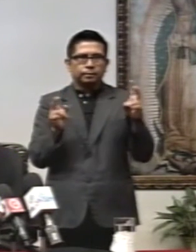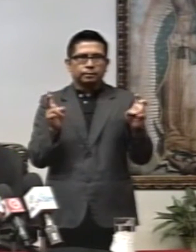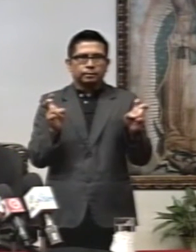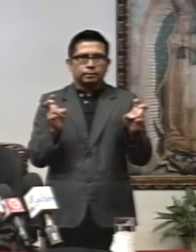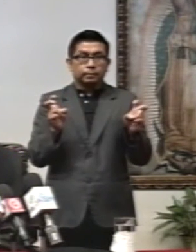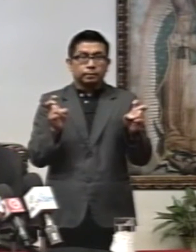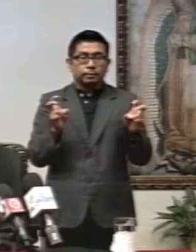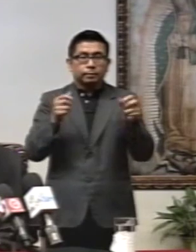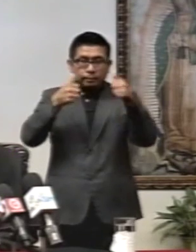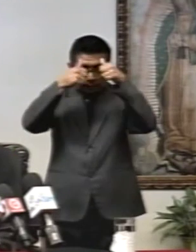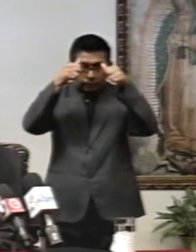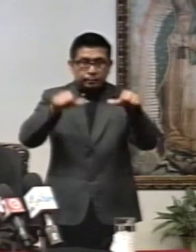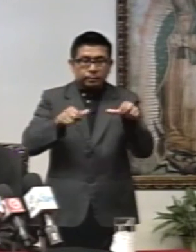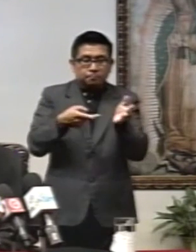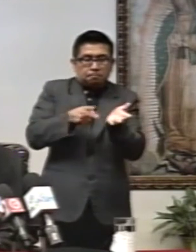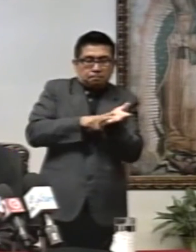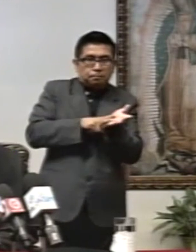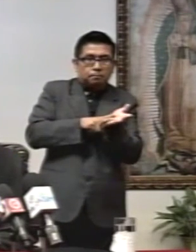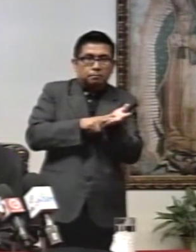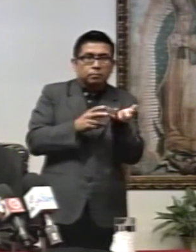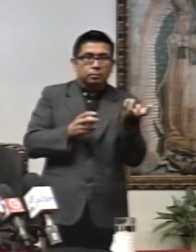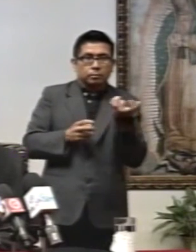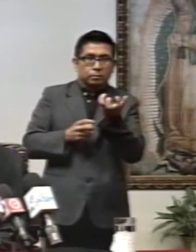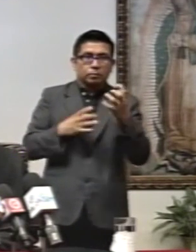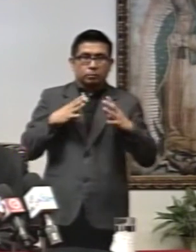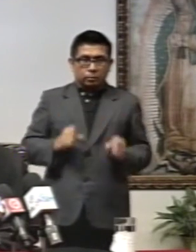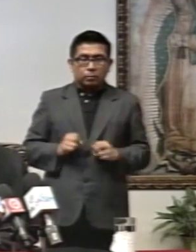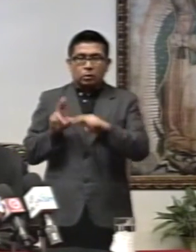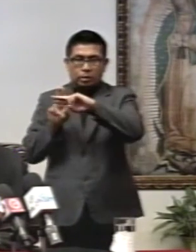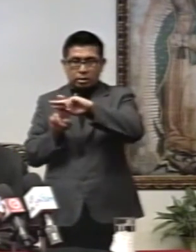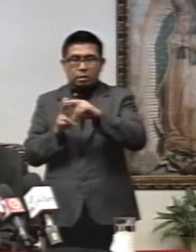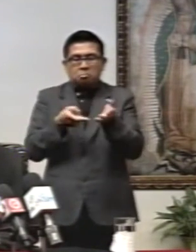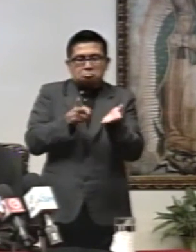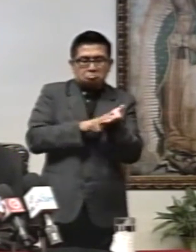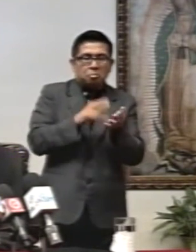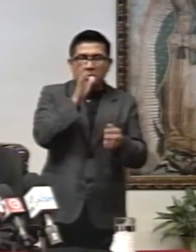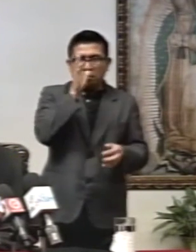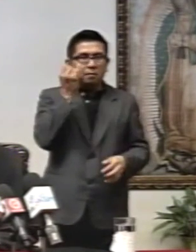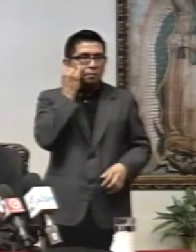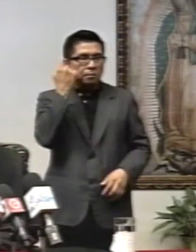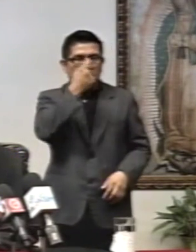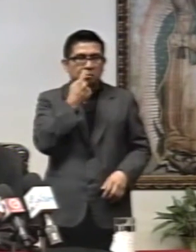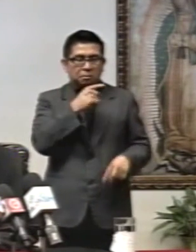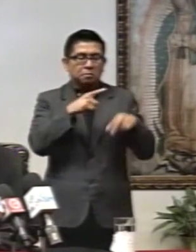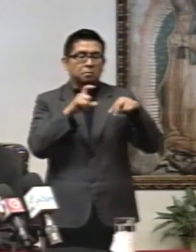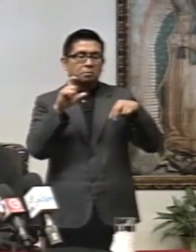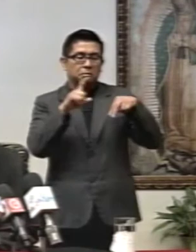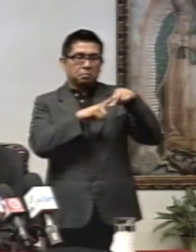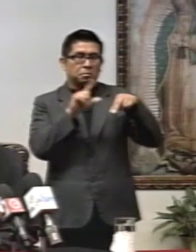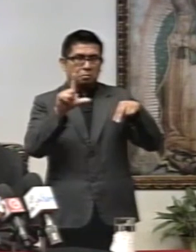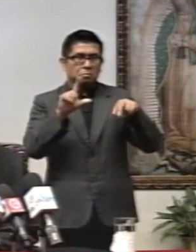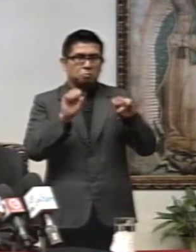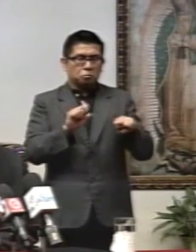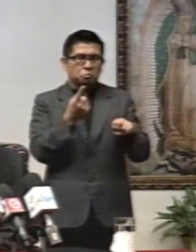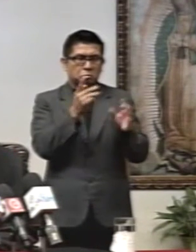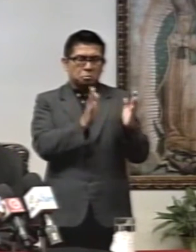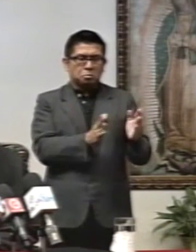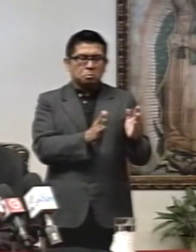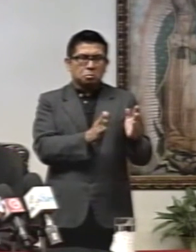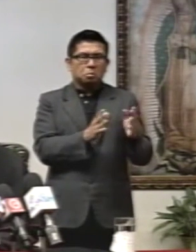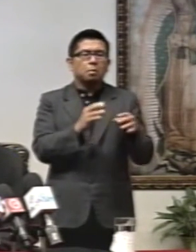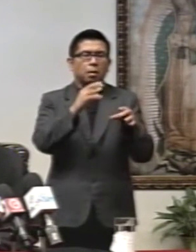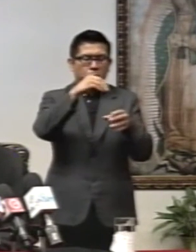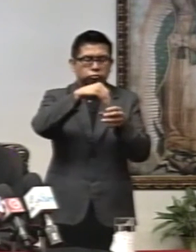del acuerdo fiscal que se ha logrado, se ha insistido bastante en que es un primer paso para corregir la